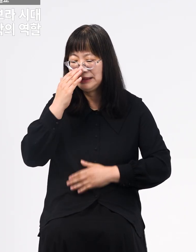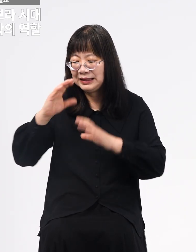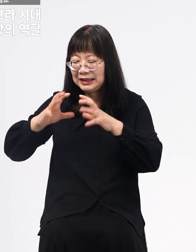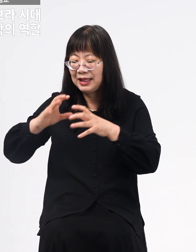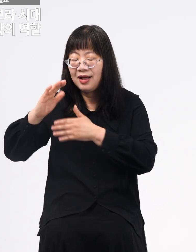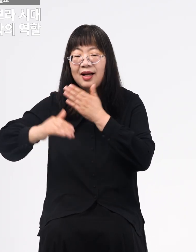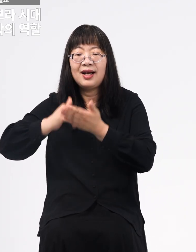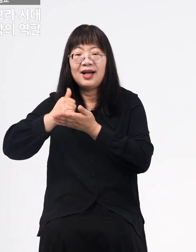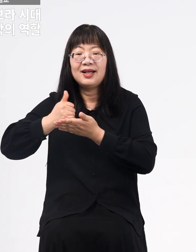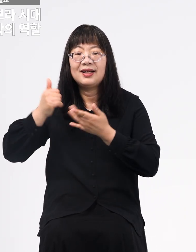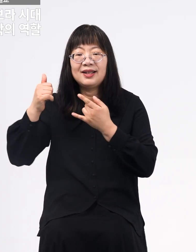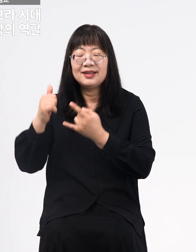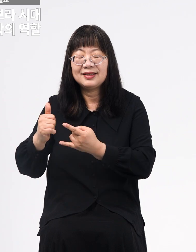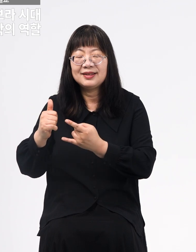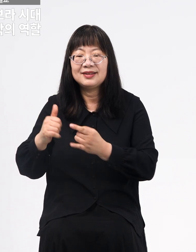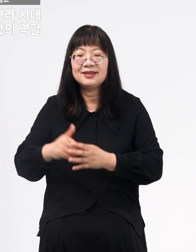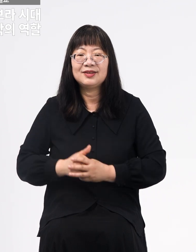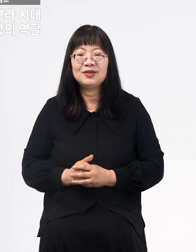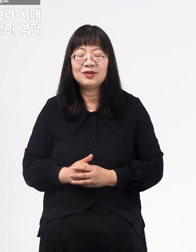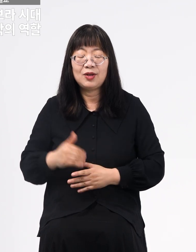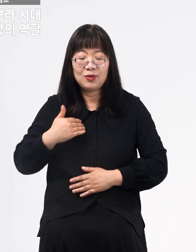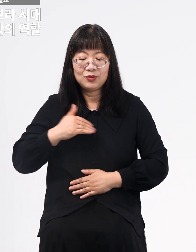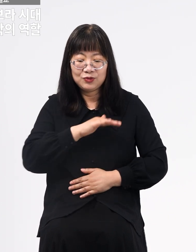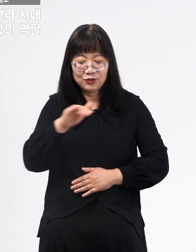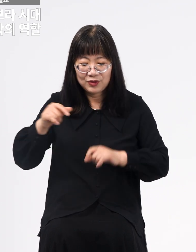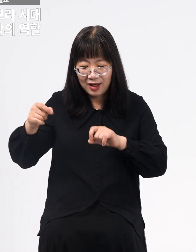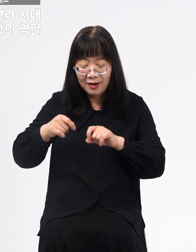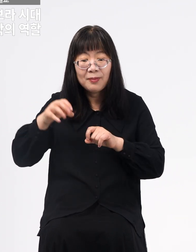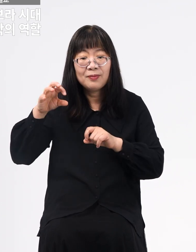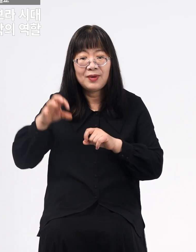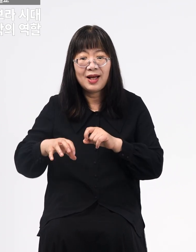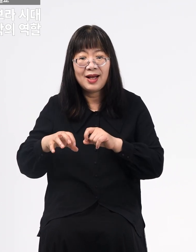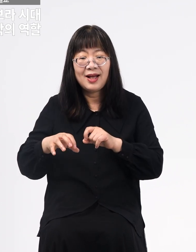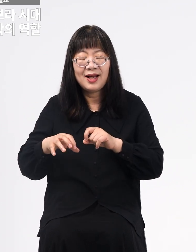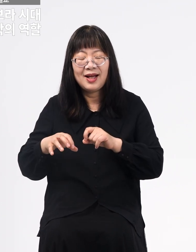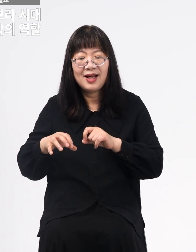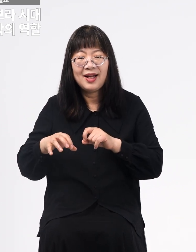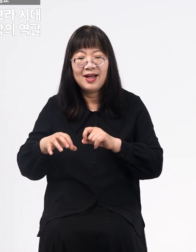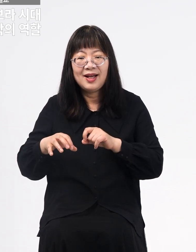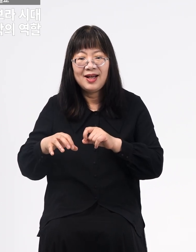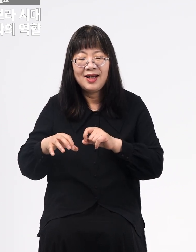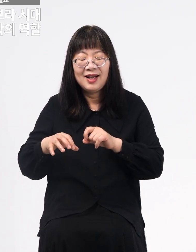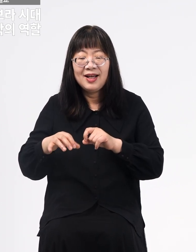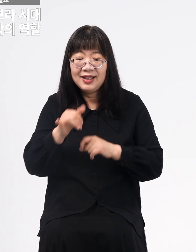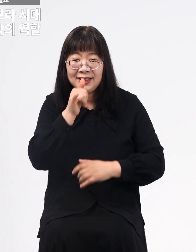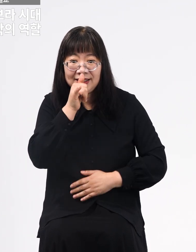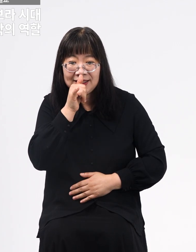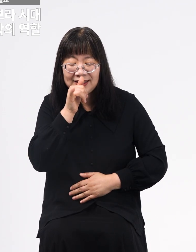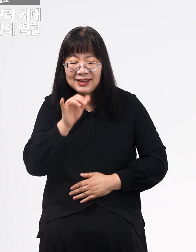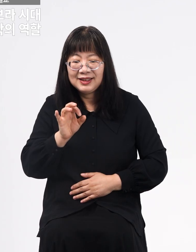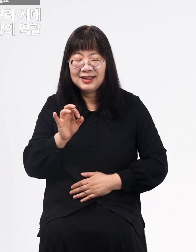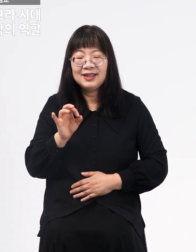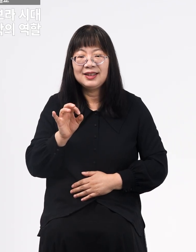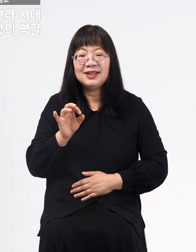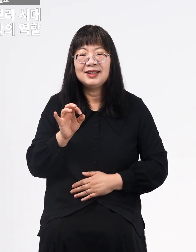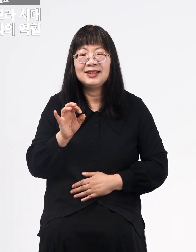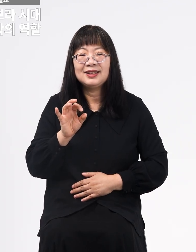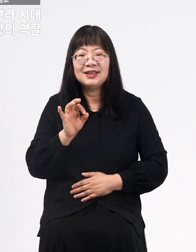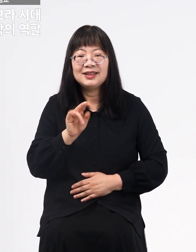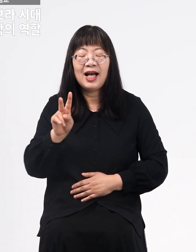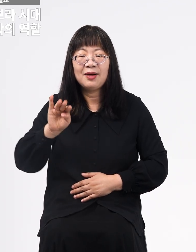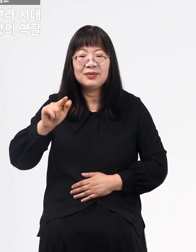이스라엘 하나님께서 우리 앞에 진치고 있는 야빈의